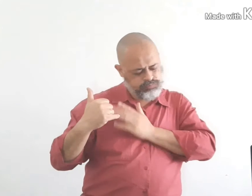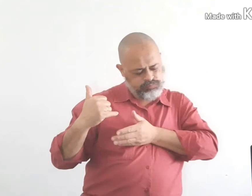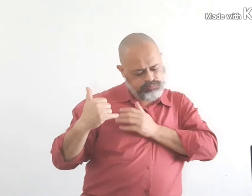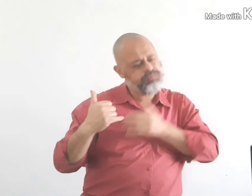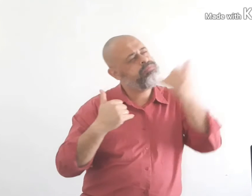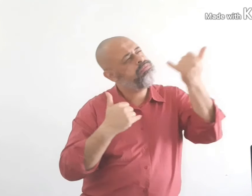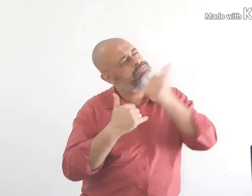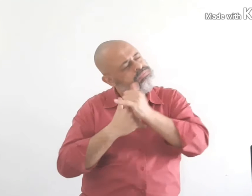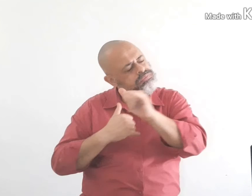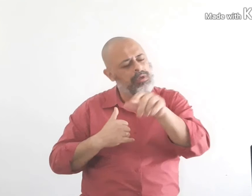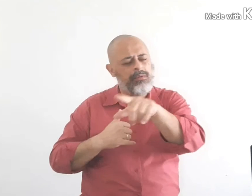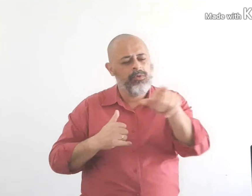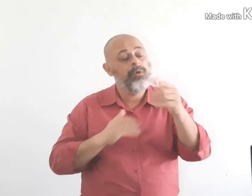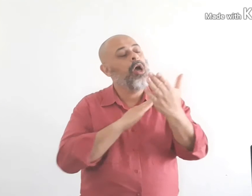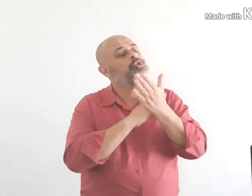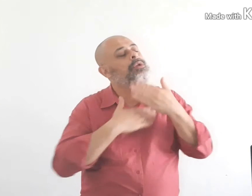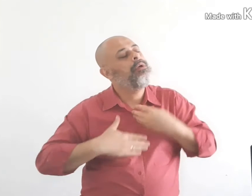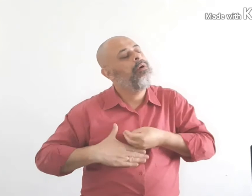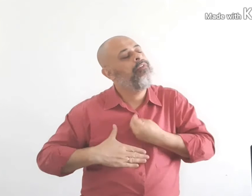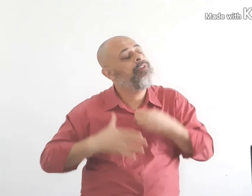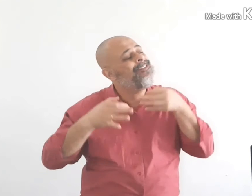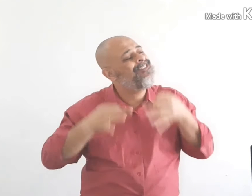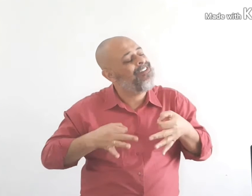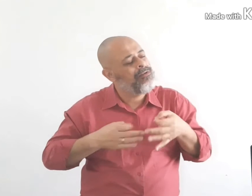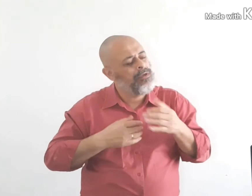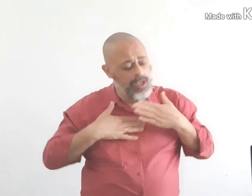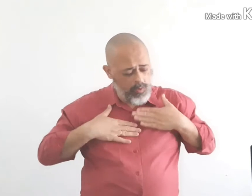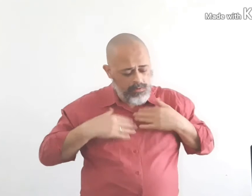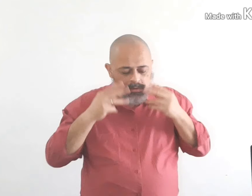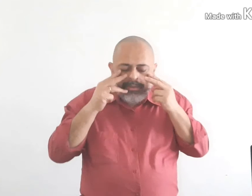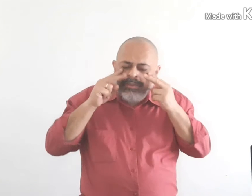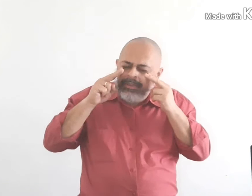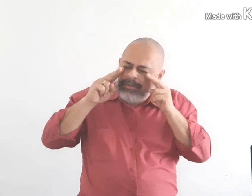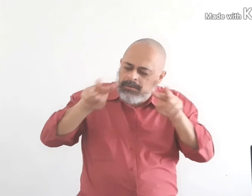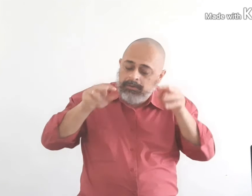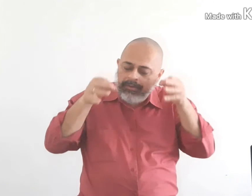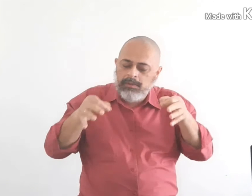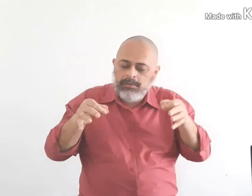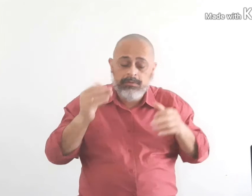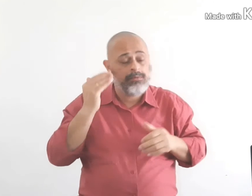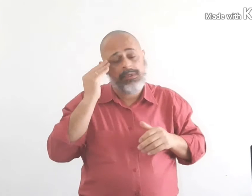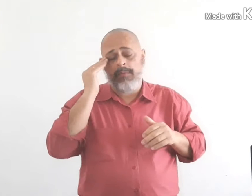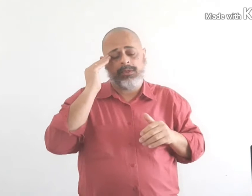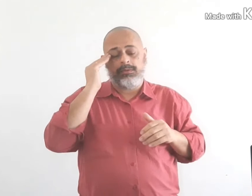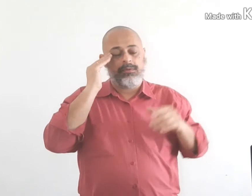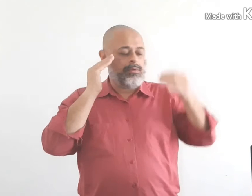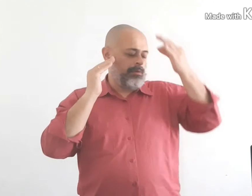influencie os nossos atos, o nosso testemunho. E nós sabemos também que isso só acontece se o Teu Espírito